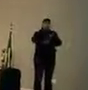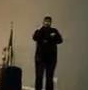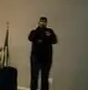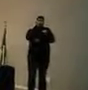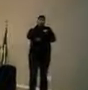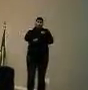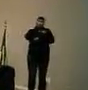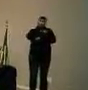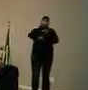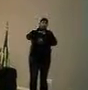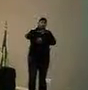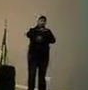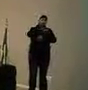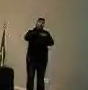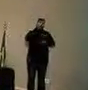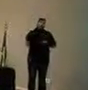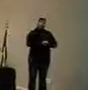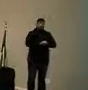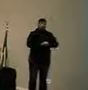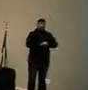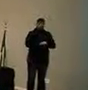região, né, do seu território.